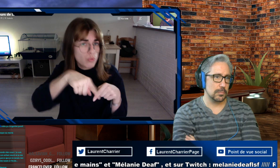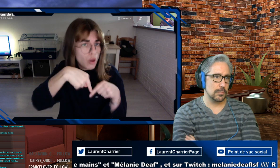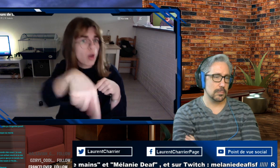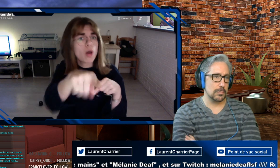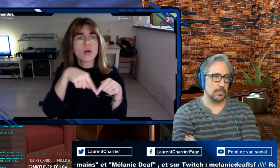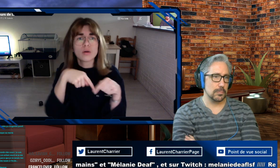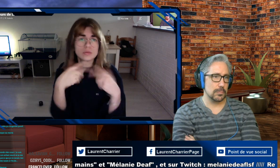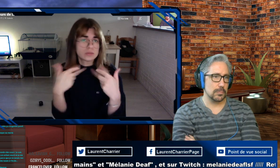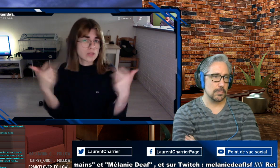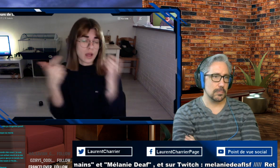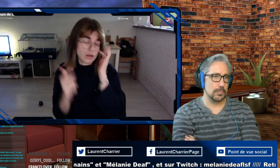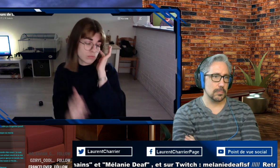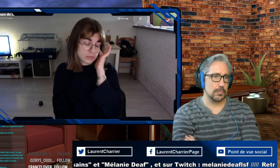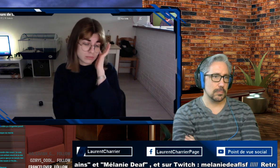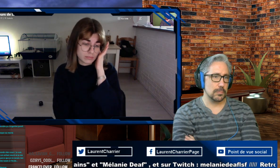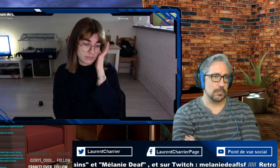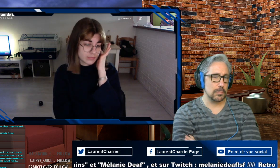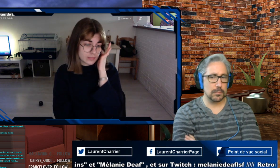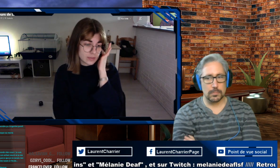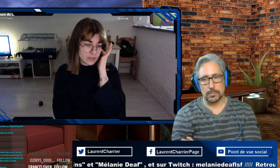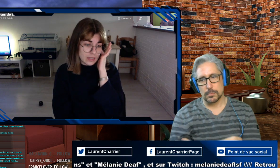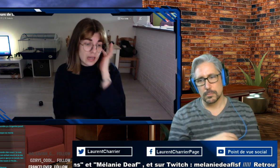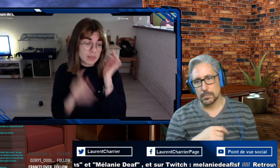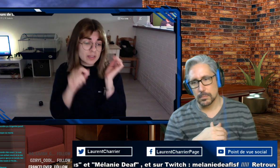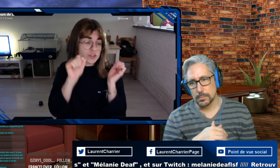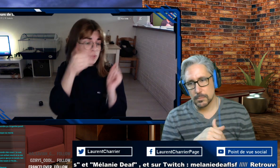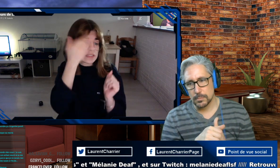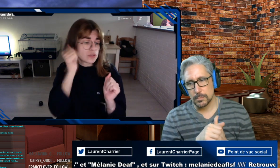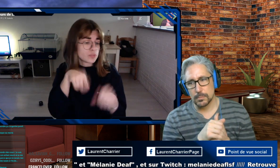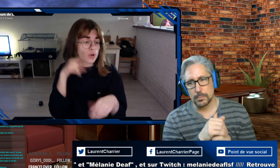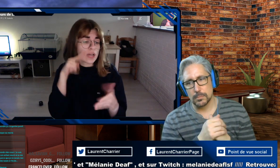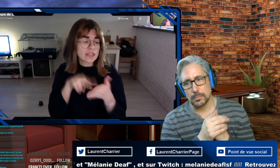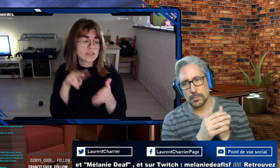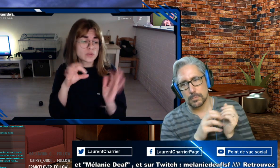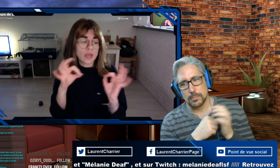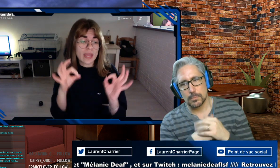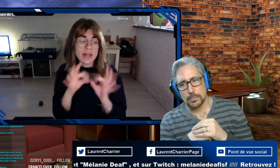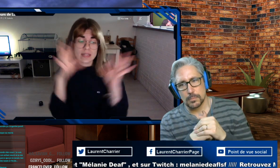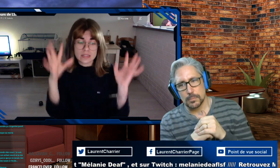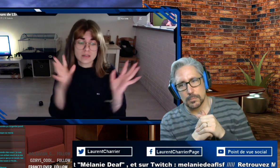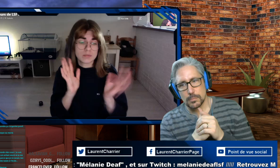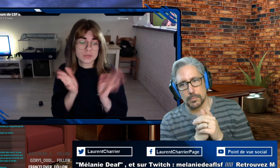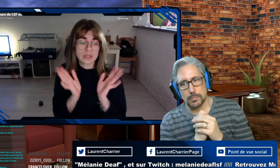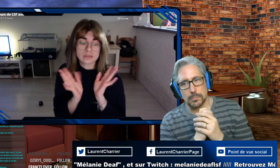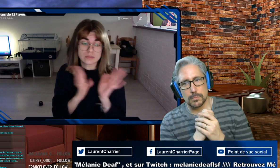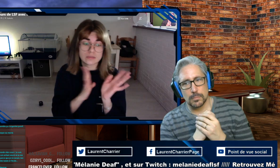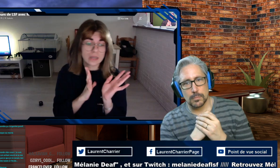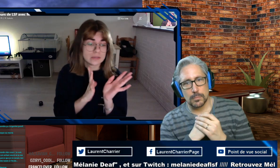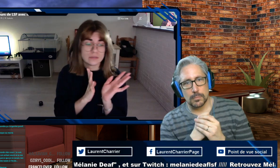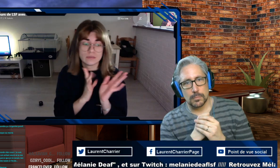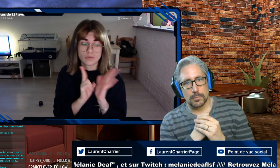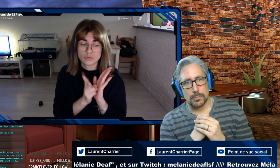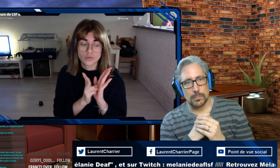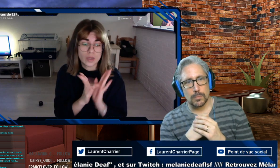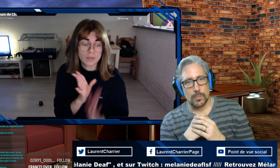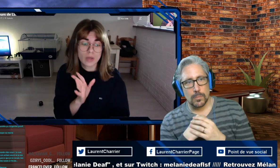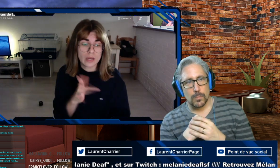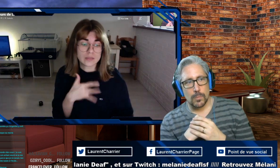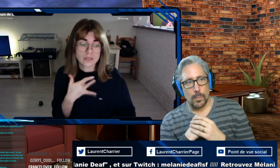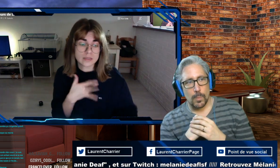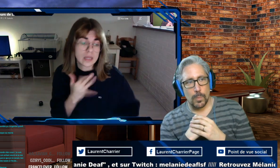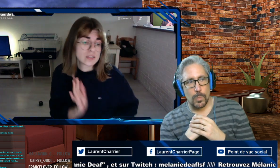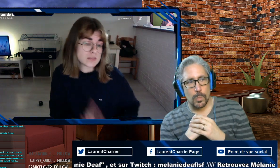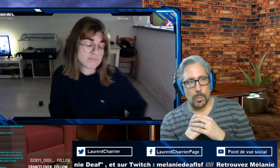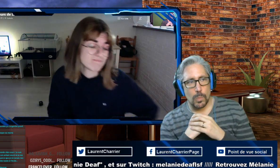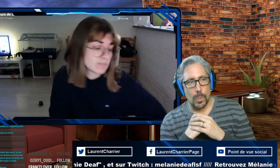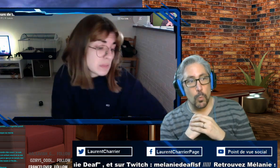Les longueurs, etc. Après, je sais pas si tu peux regarder sur Elix, peut-être qu'il y a du vocabulaire